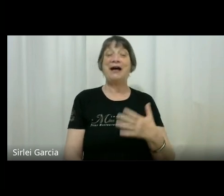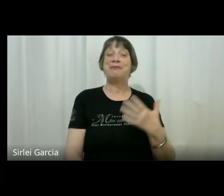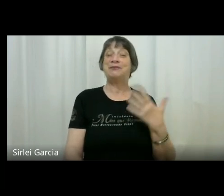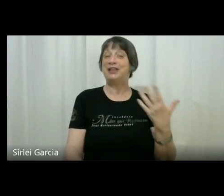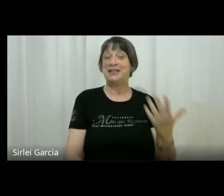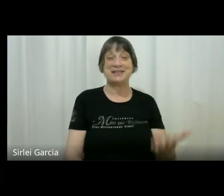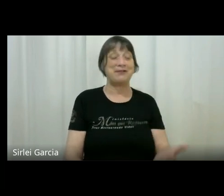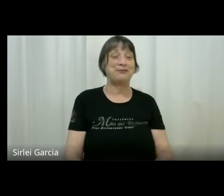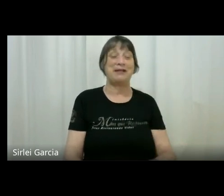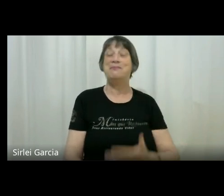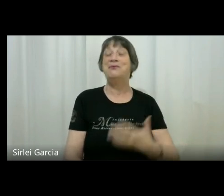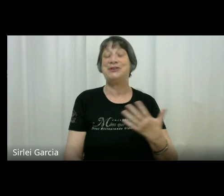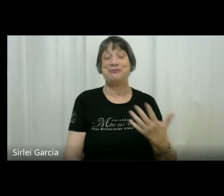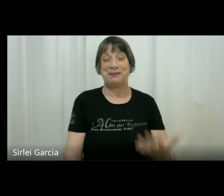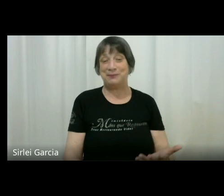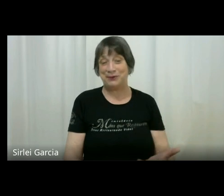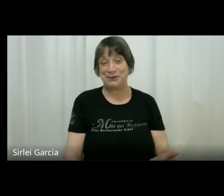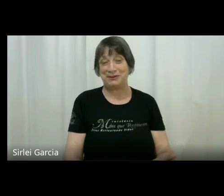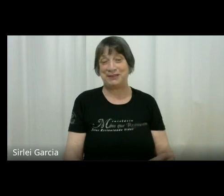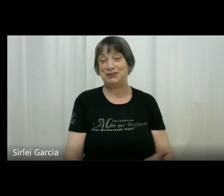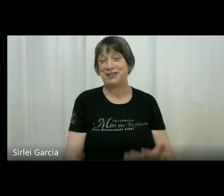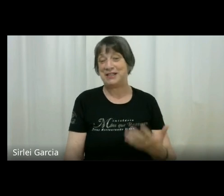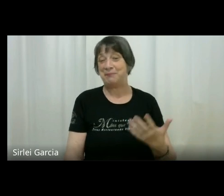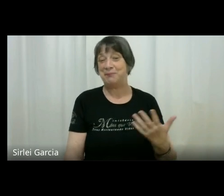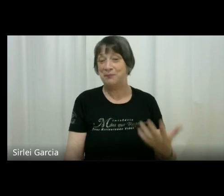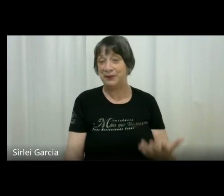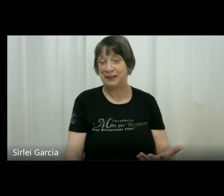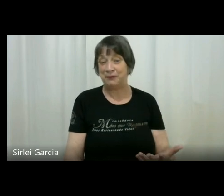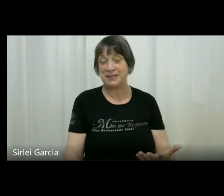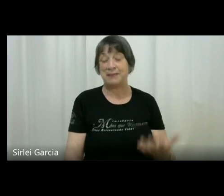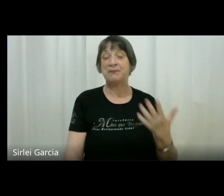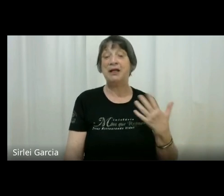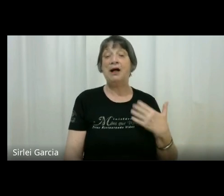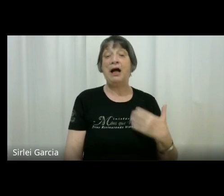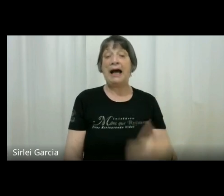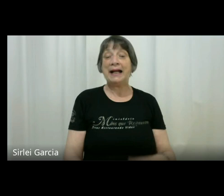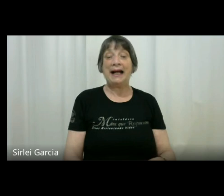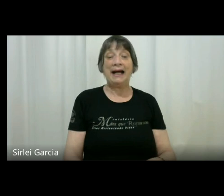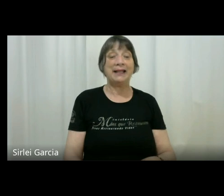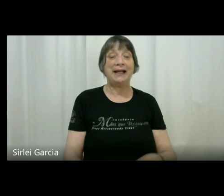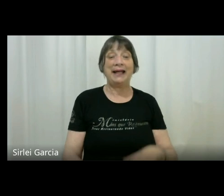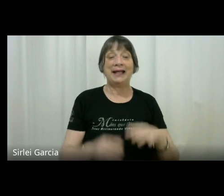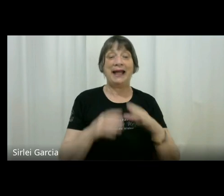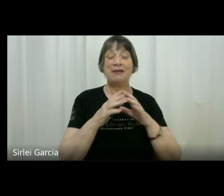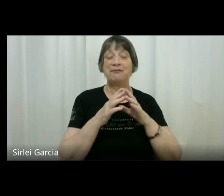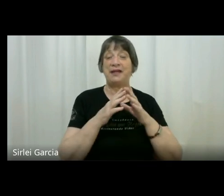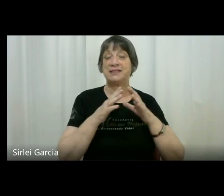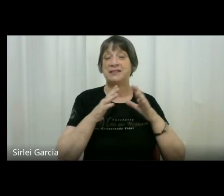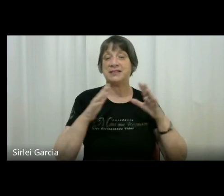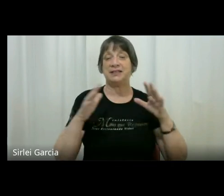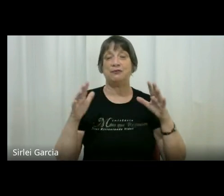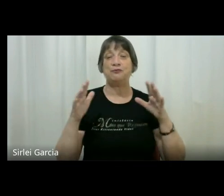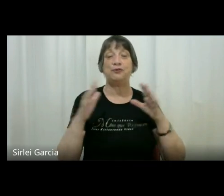Ou Gênesis é muito famoso, então a gente sabe muita coisa. A Carla, ela